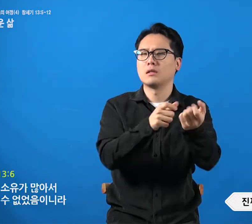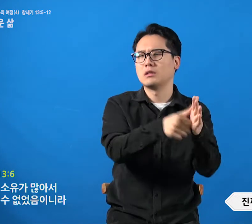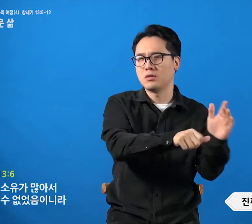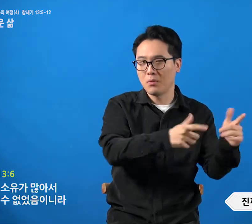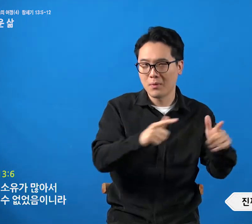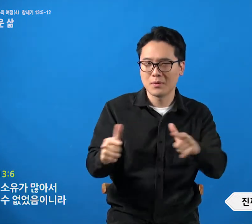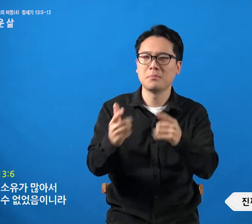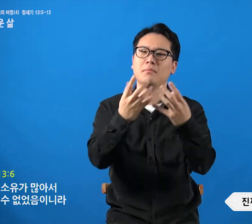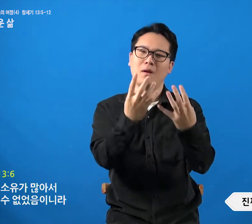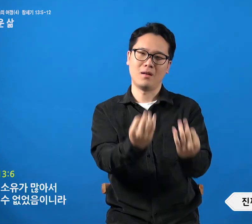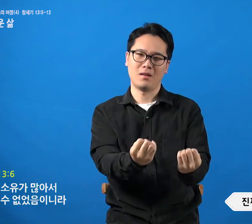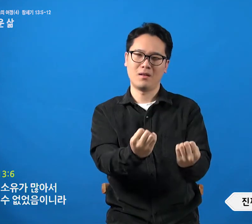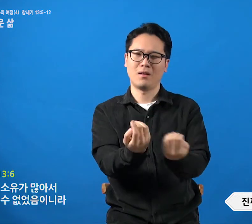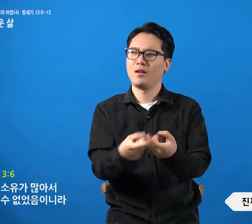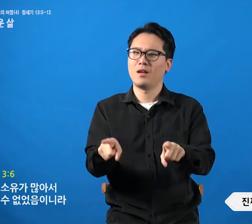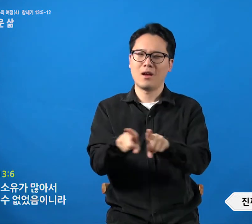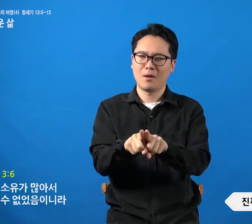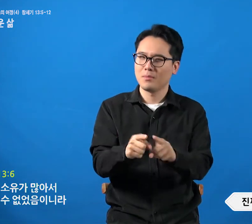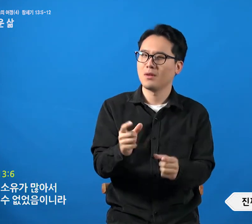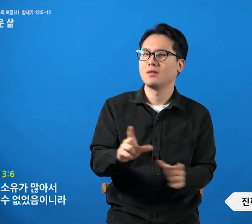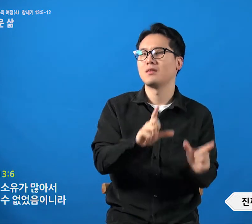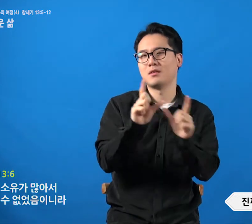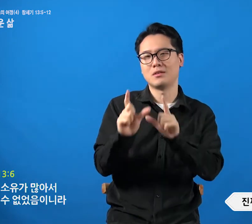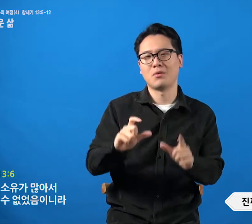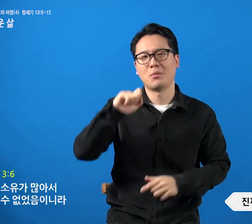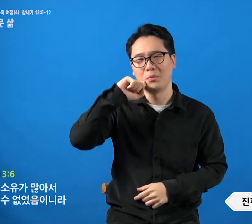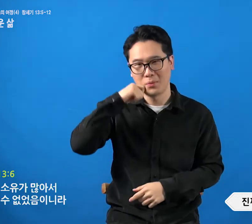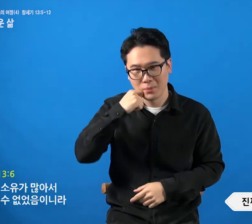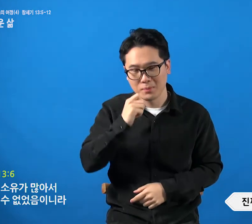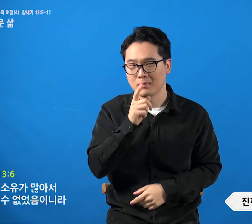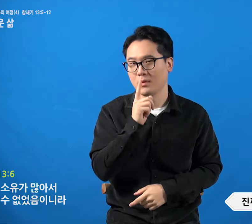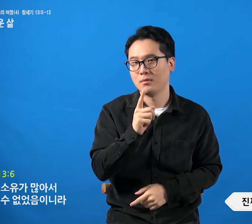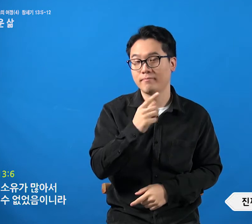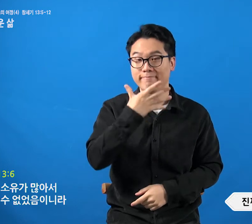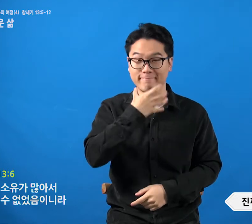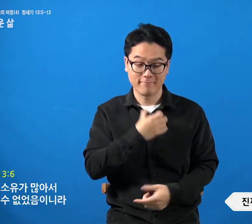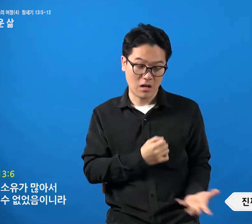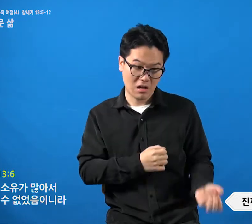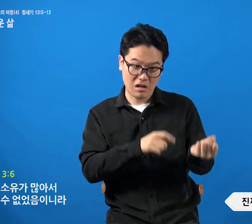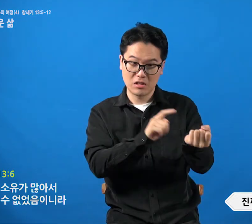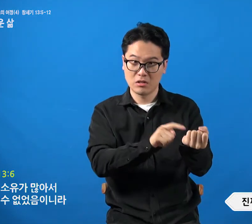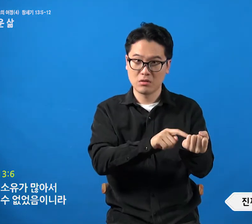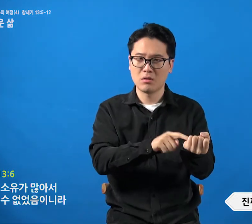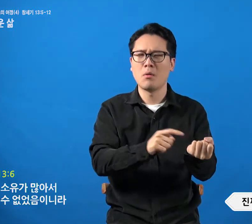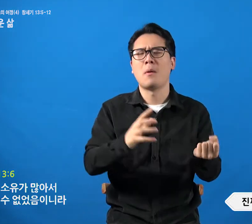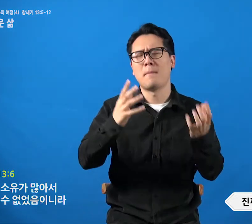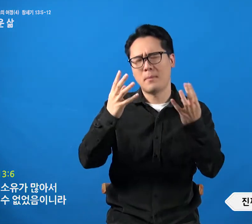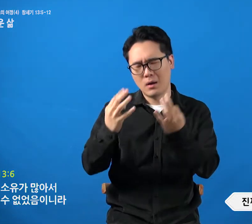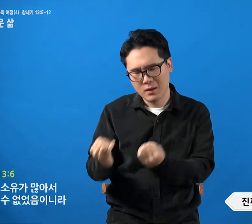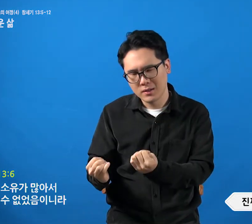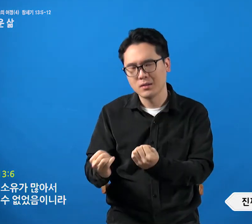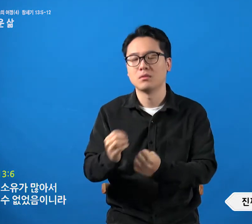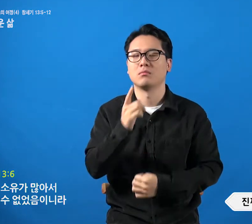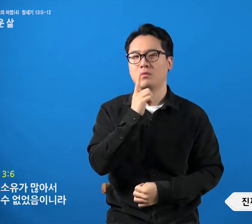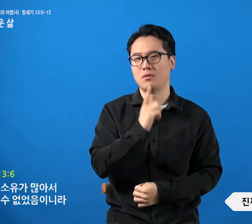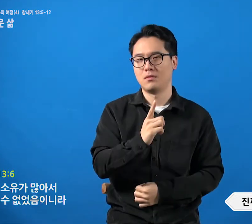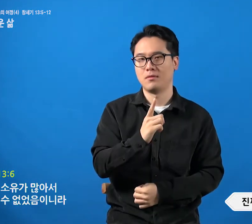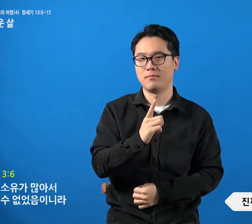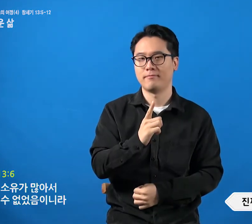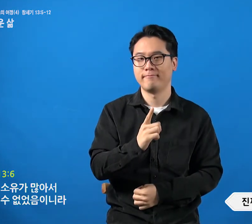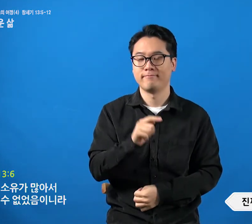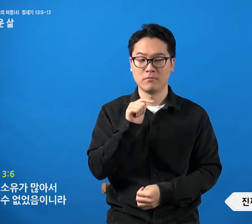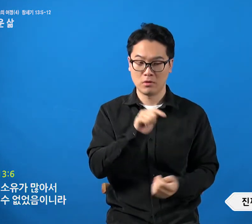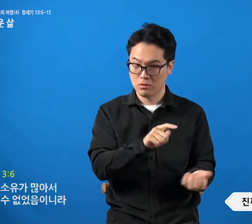없었습니다. 아브라함과 롯이 각각 많은 소유가 있었다고 이야기합니다. 그 소유 또한